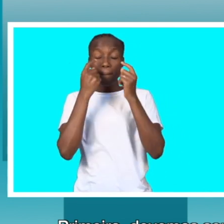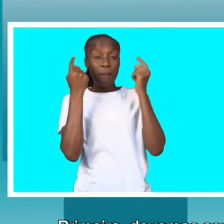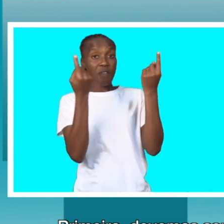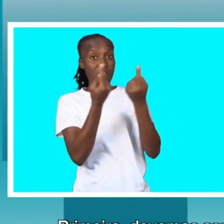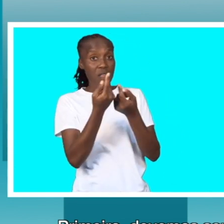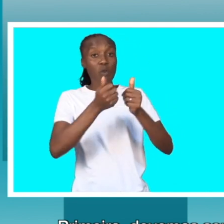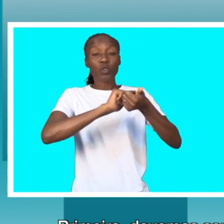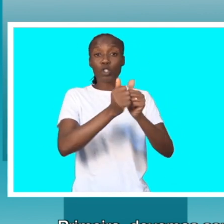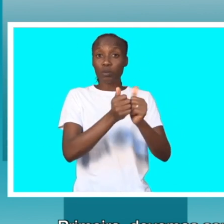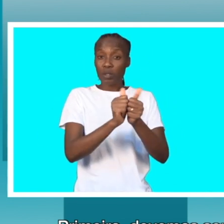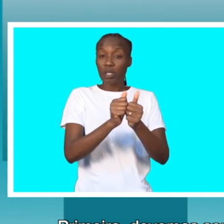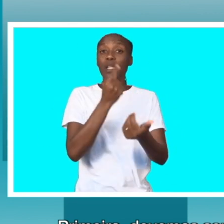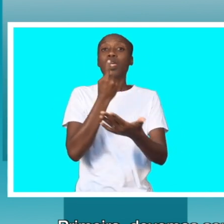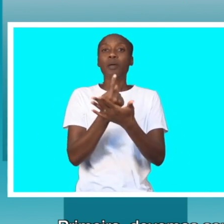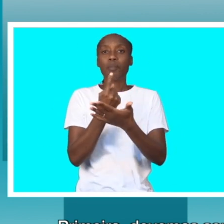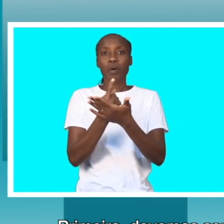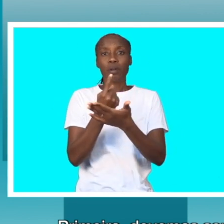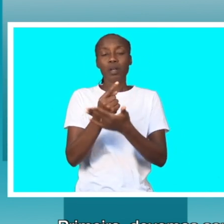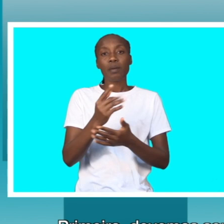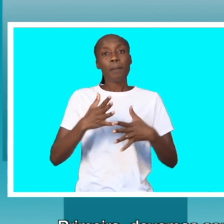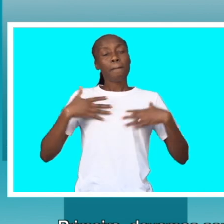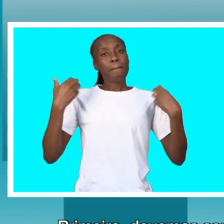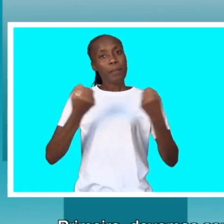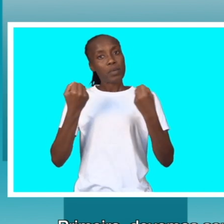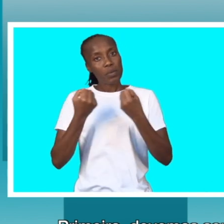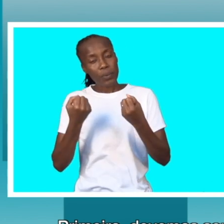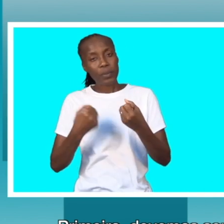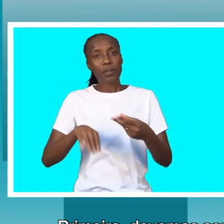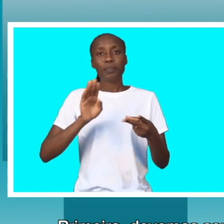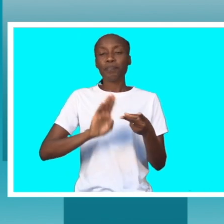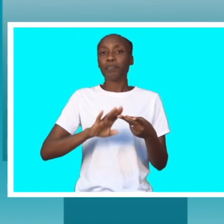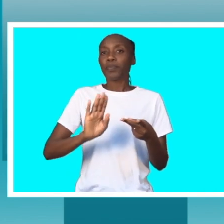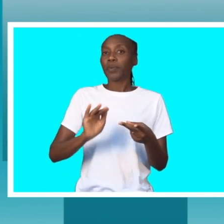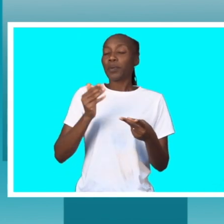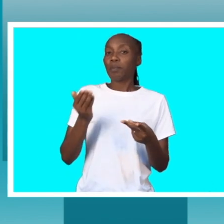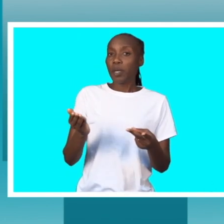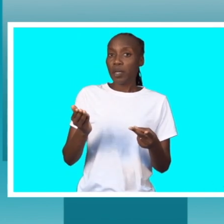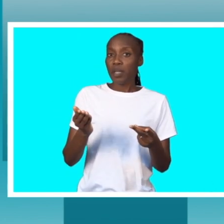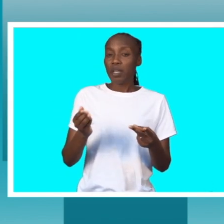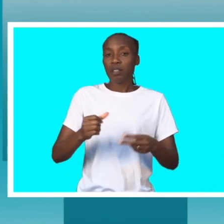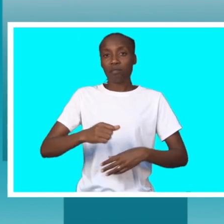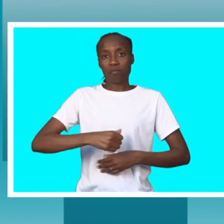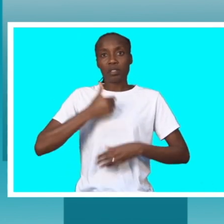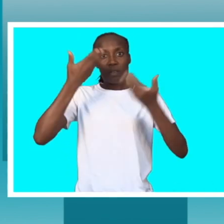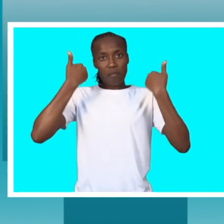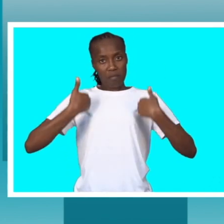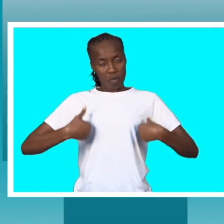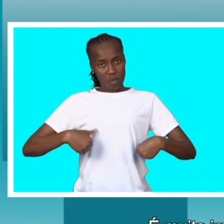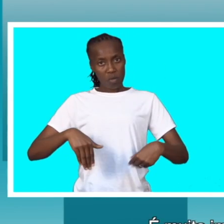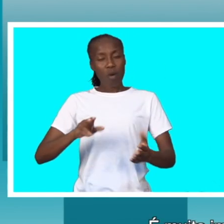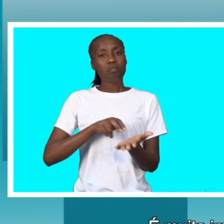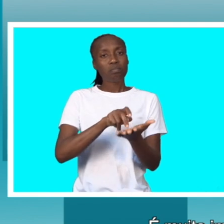Olhem o desporto Como algo Muito fundamental Na parte de saúde Na parte Mesmo para a sua